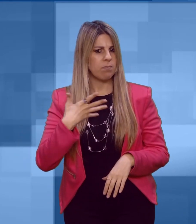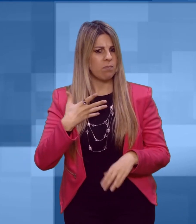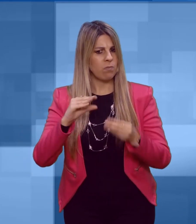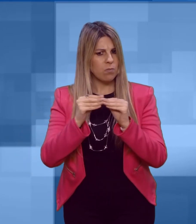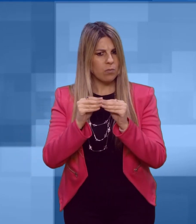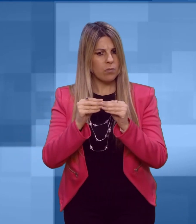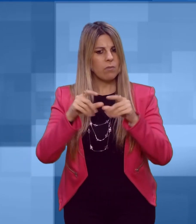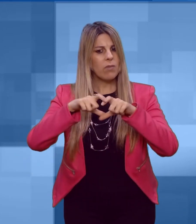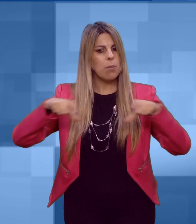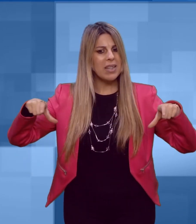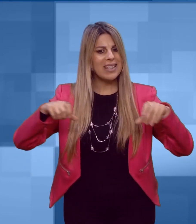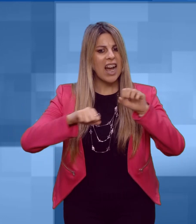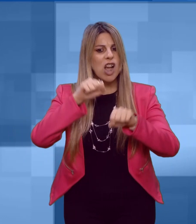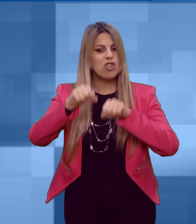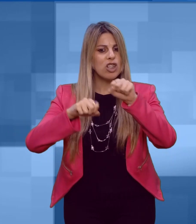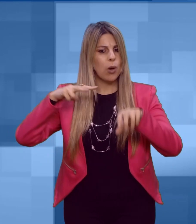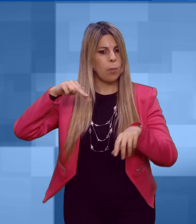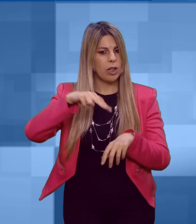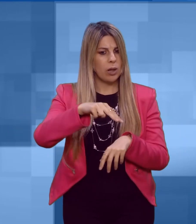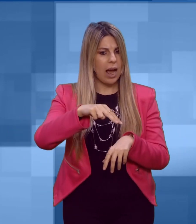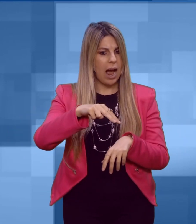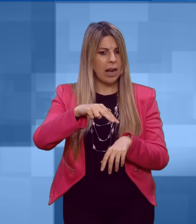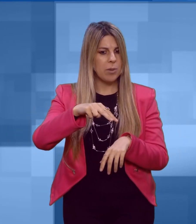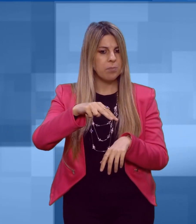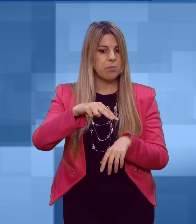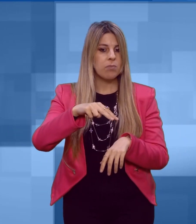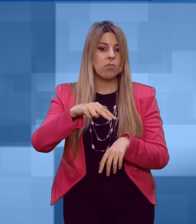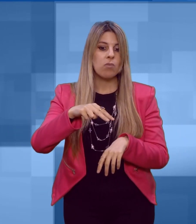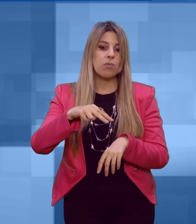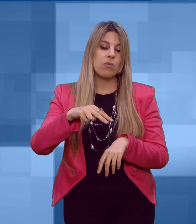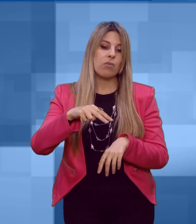Sono previsti numerosi interventi che attrezzano tracciati già esistenti,